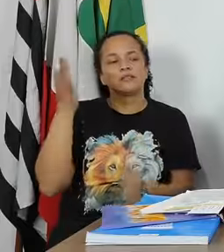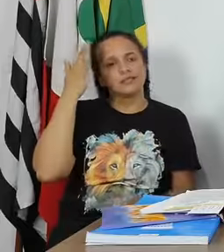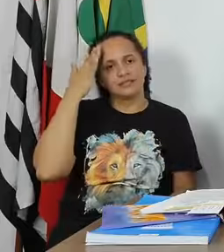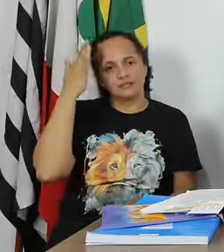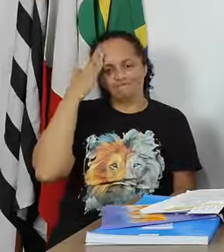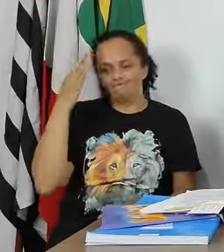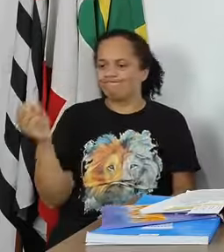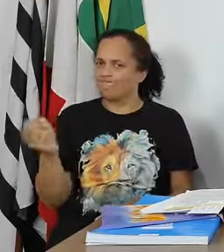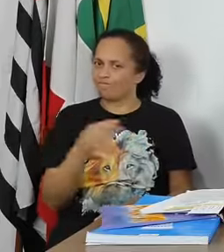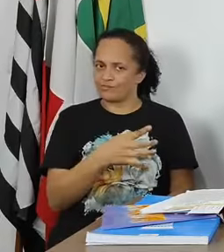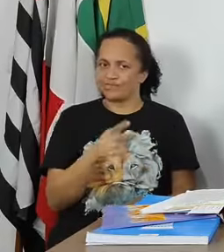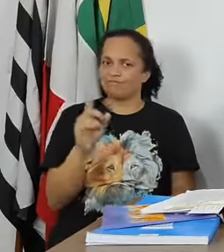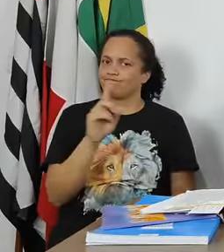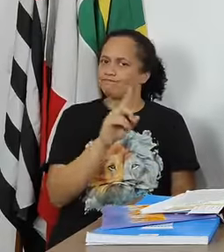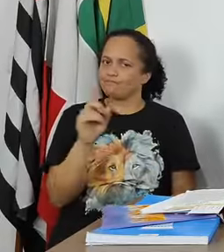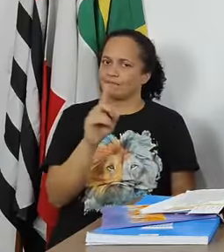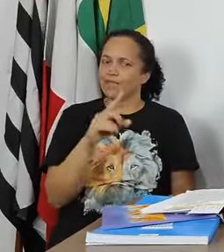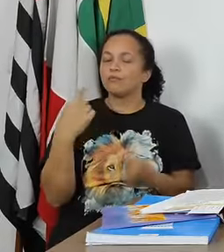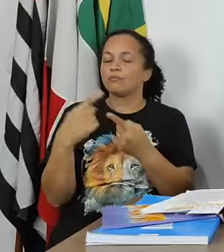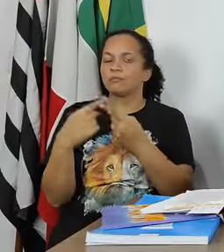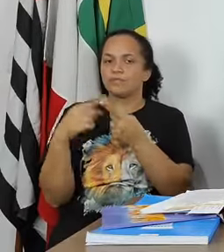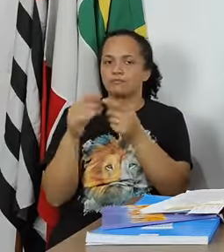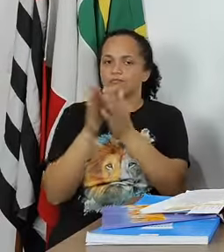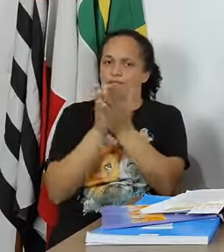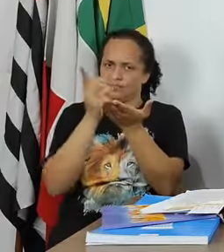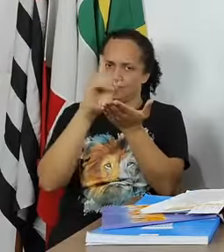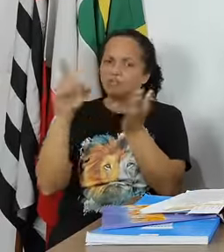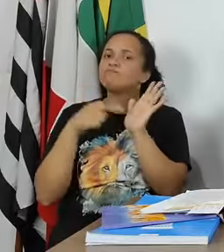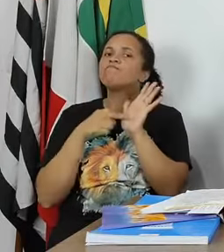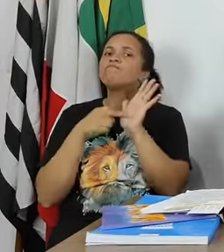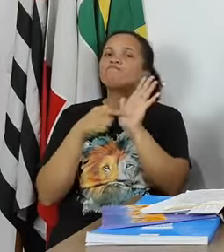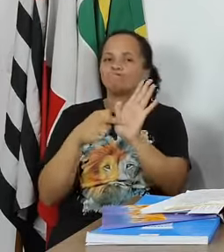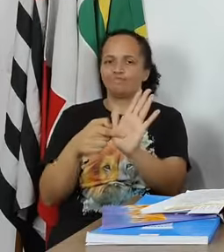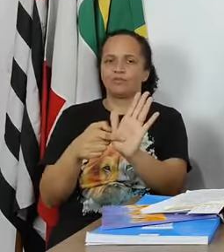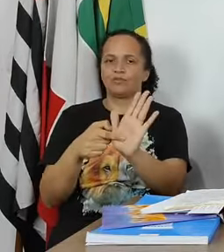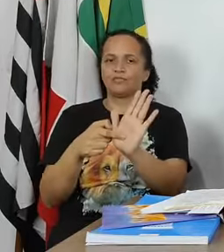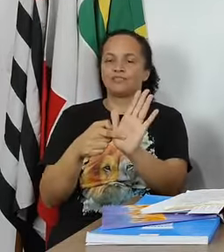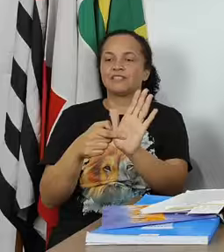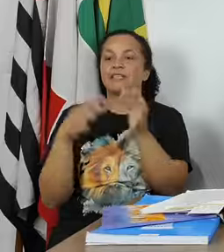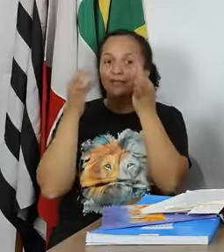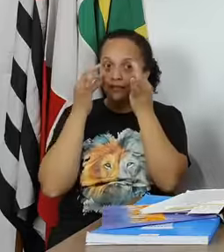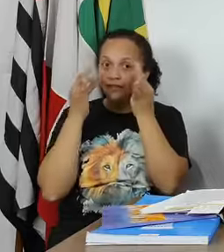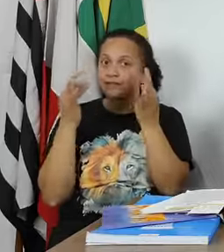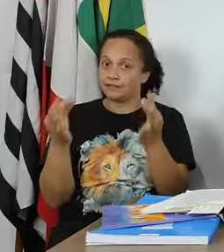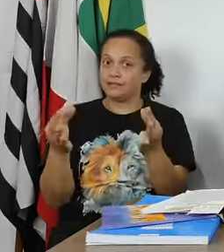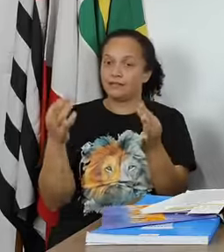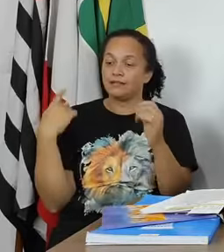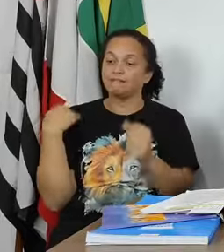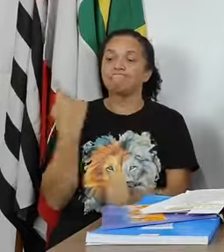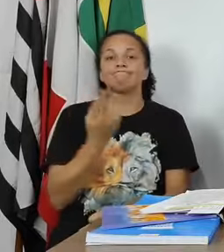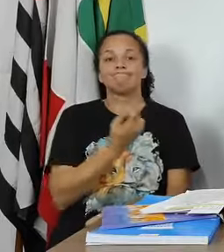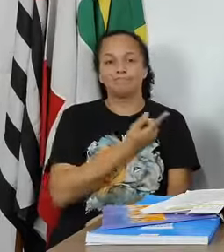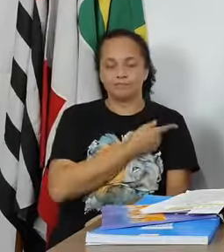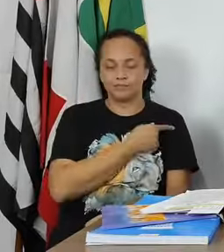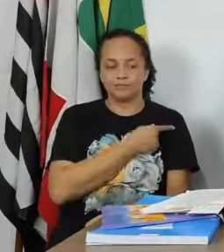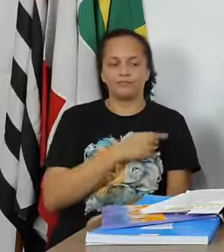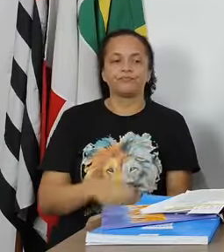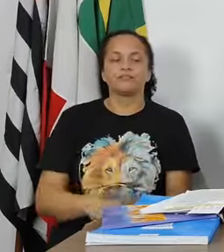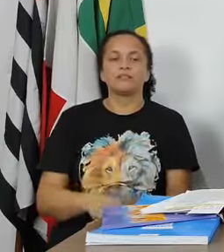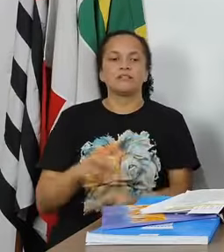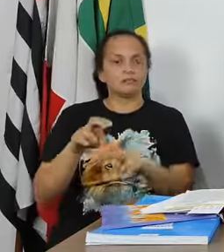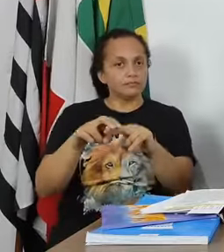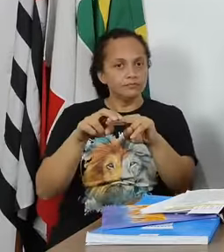as Escrituras tratam especificamente desse assunto e nos alertam, né? E por isso eu queria trazer